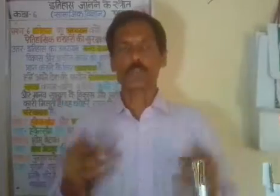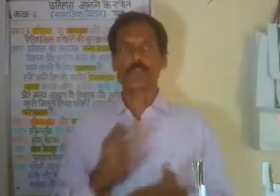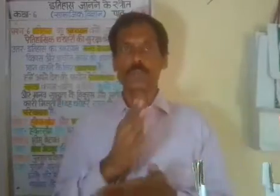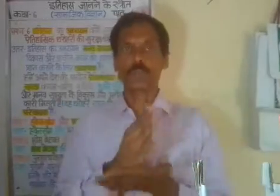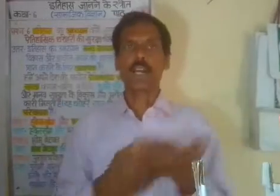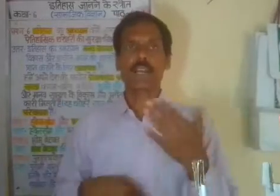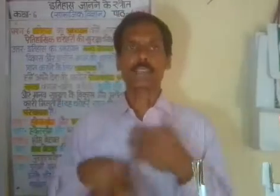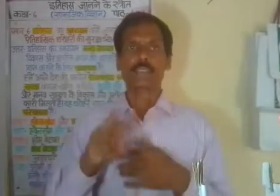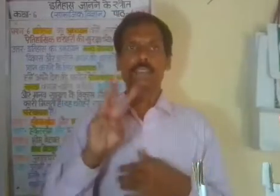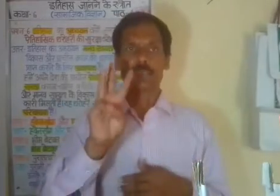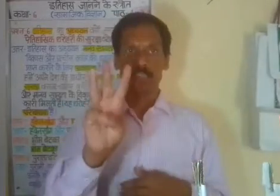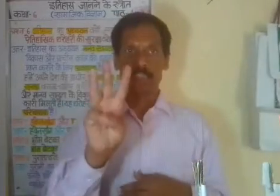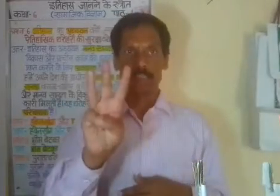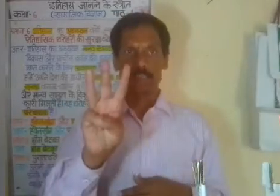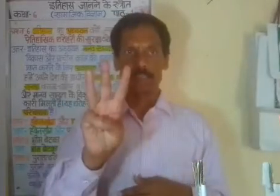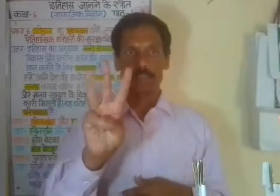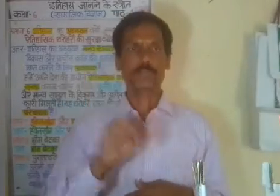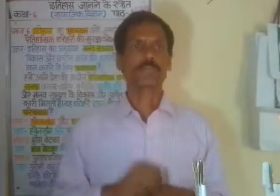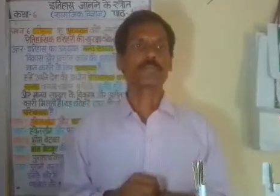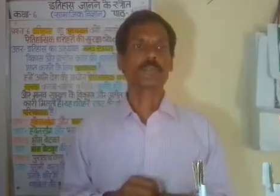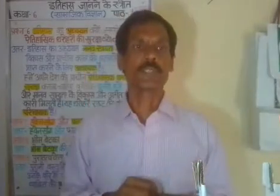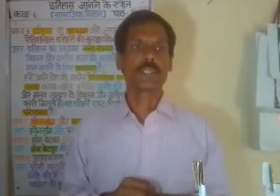स्रोत भाग 3।